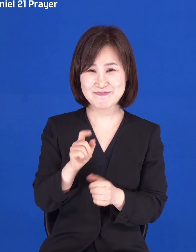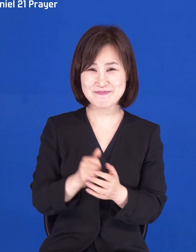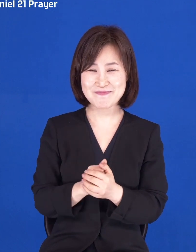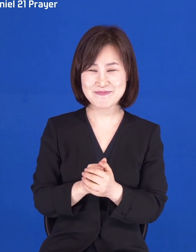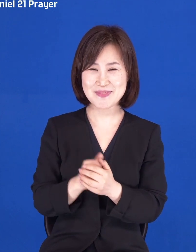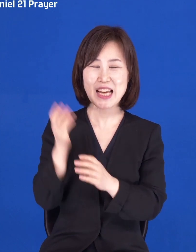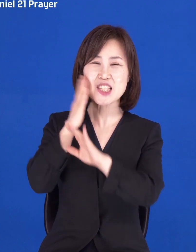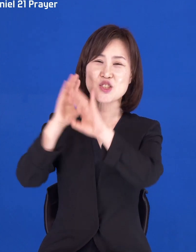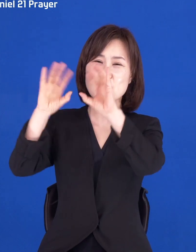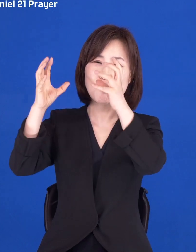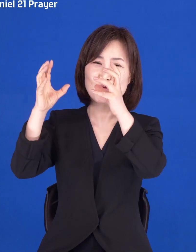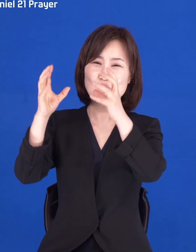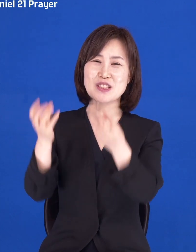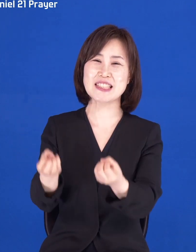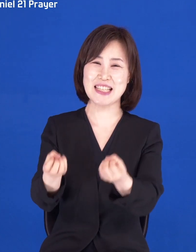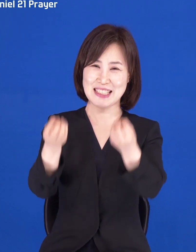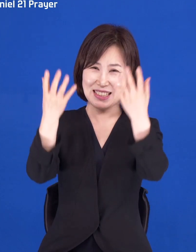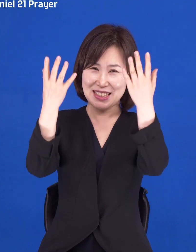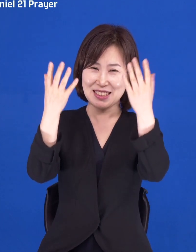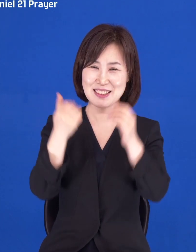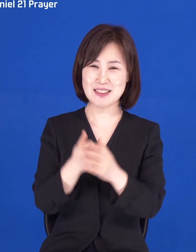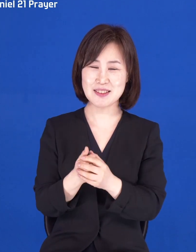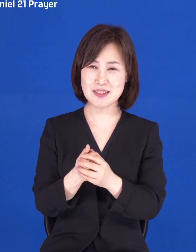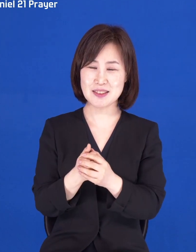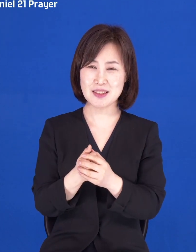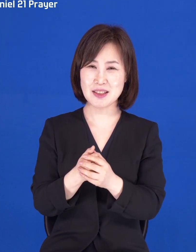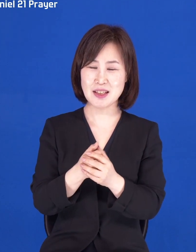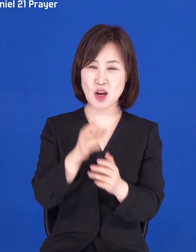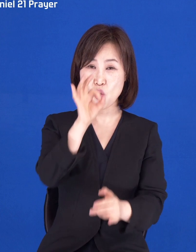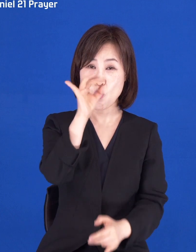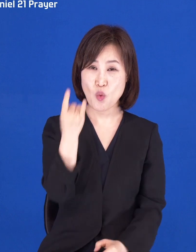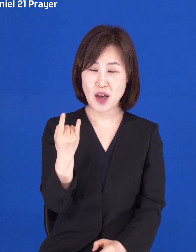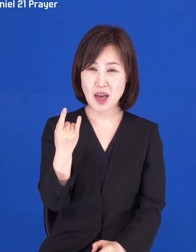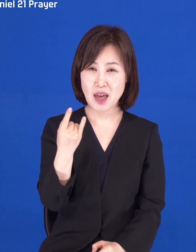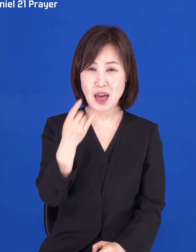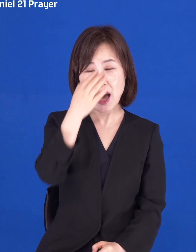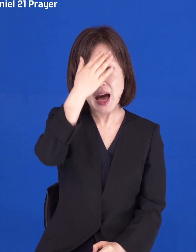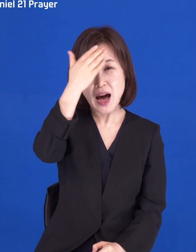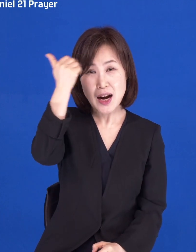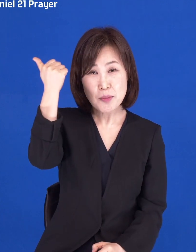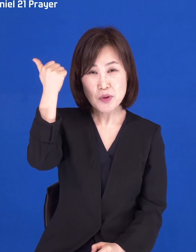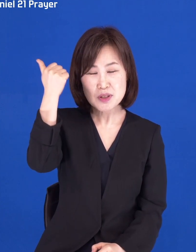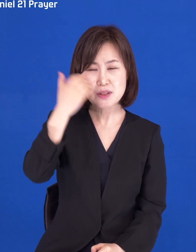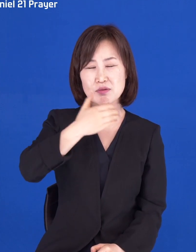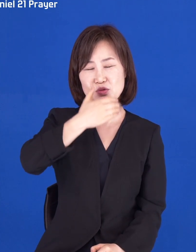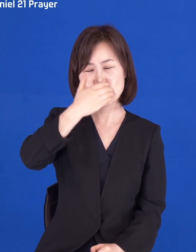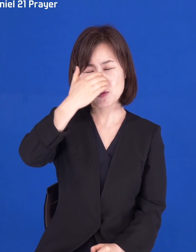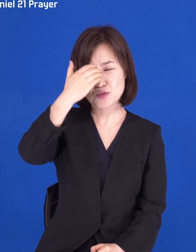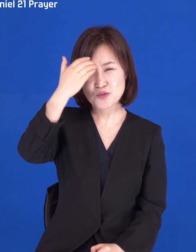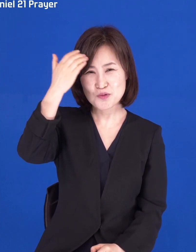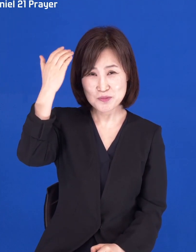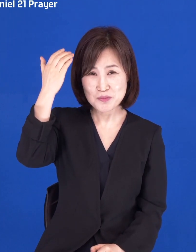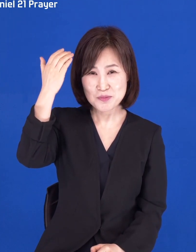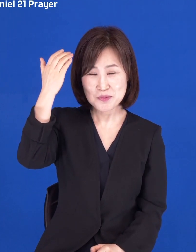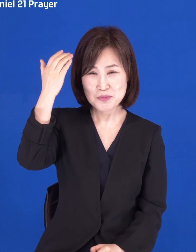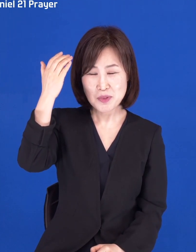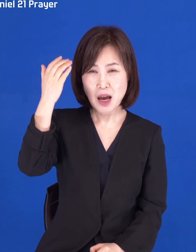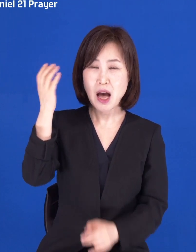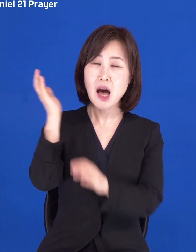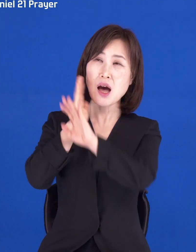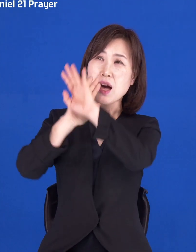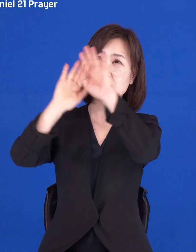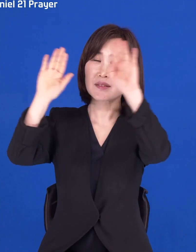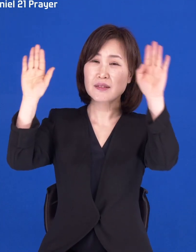천국 잔치지요. 저희 외할아버지께서 태몽을 꾸셨는데